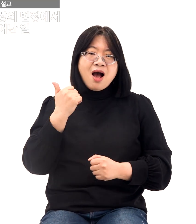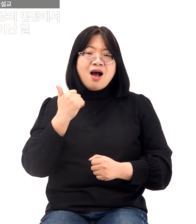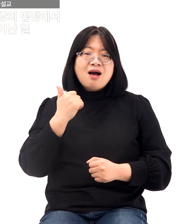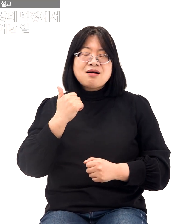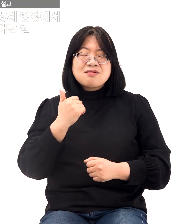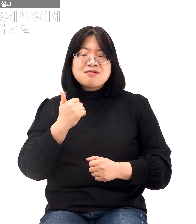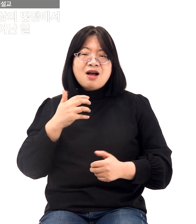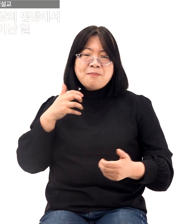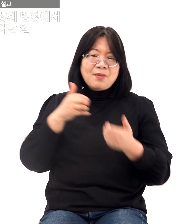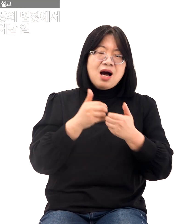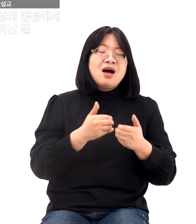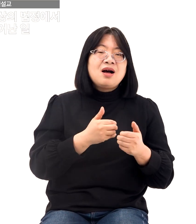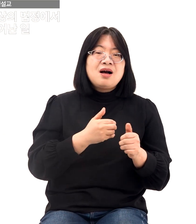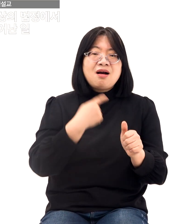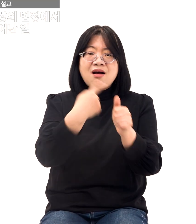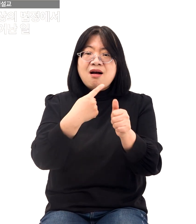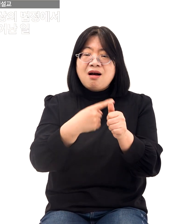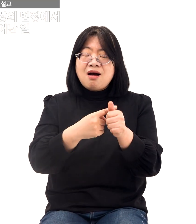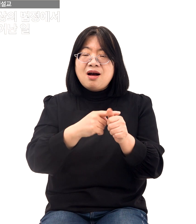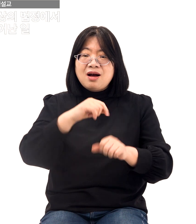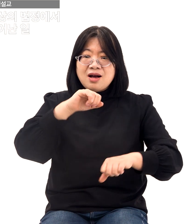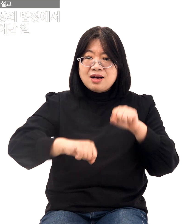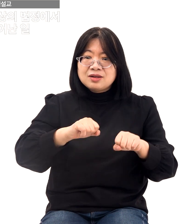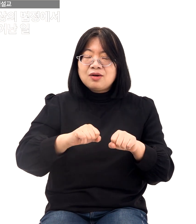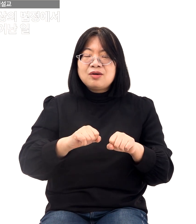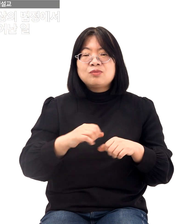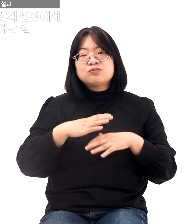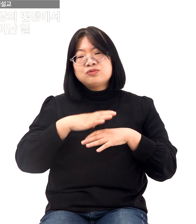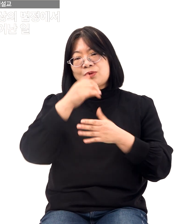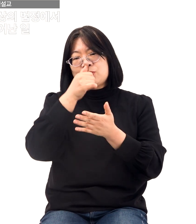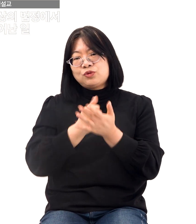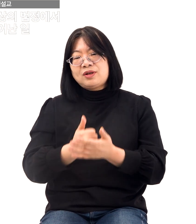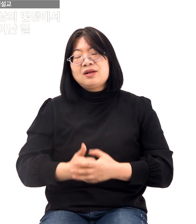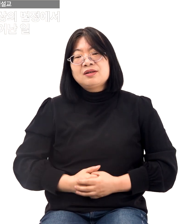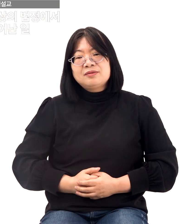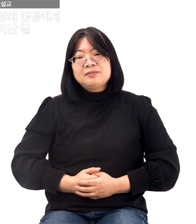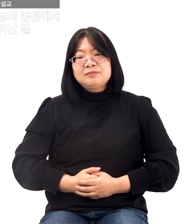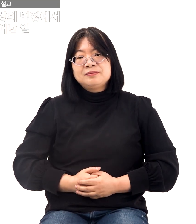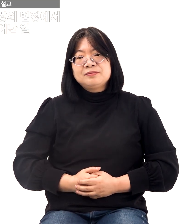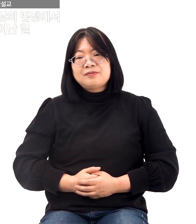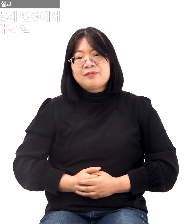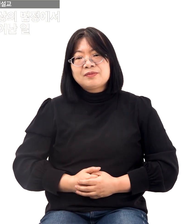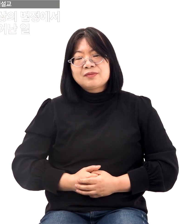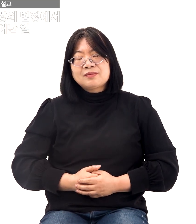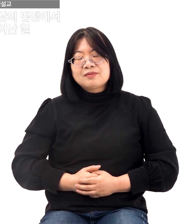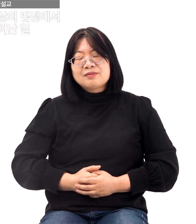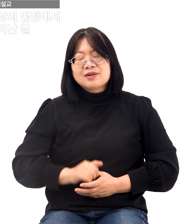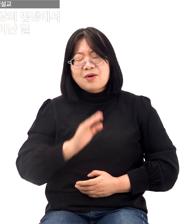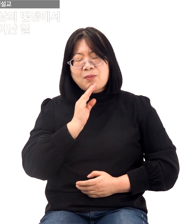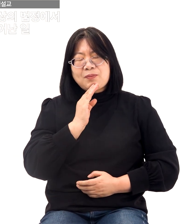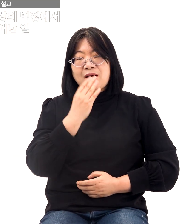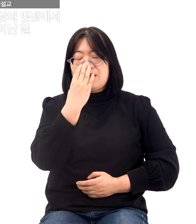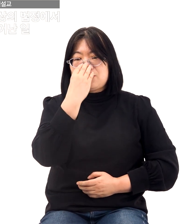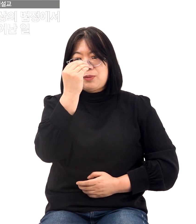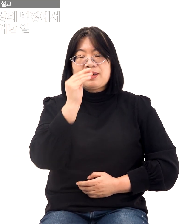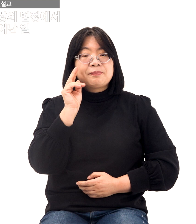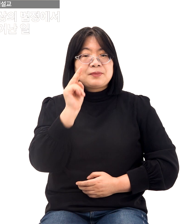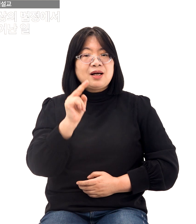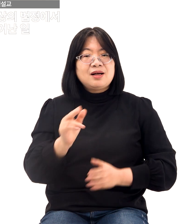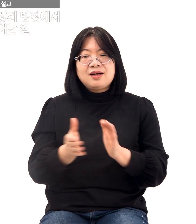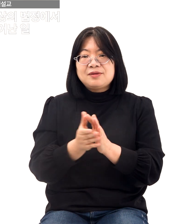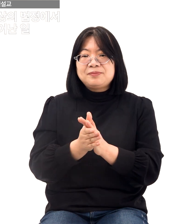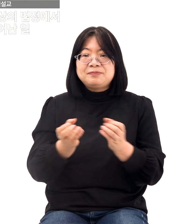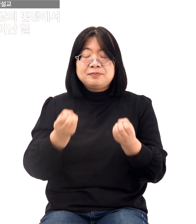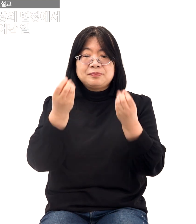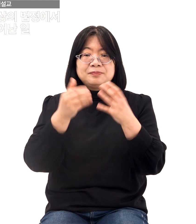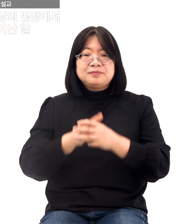함부로 화내고 함부로 대하는 것은 무서운 죄입니다. 무서운 교만입니다.